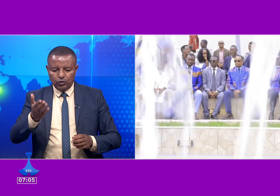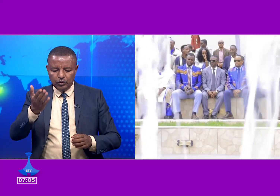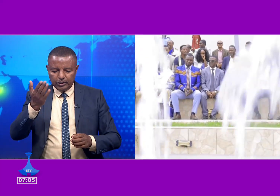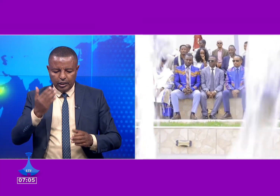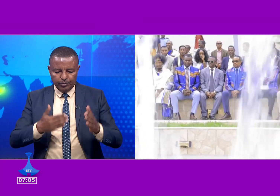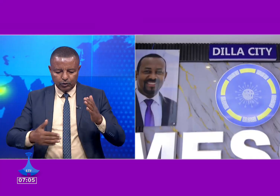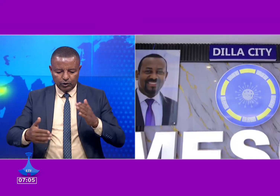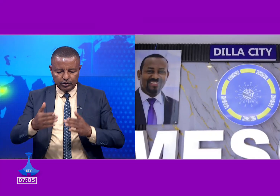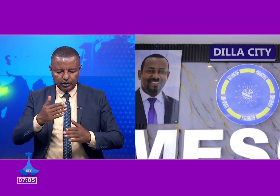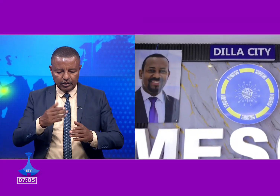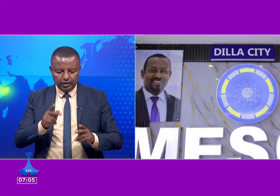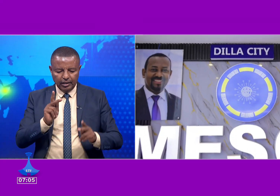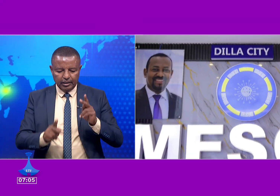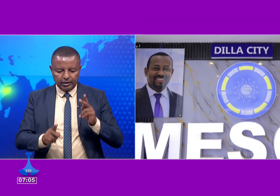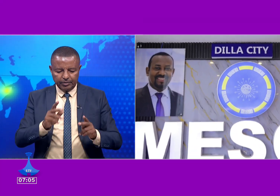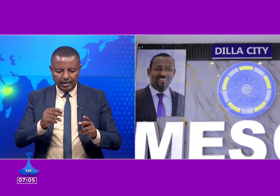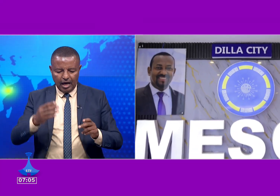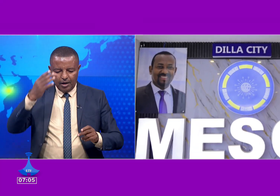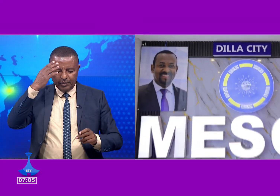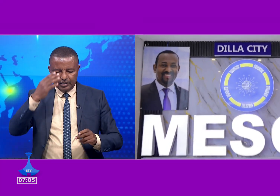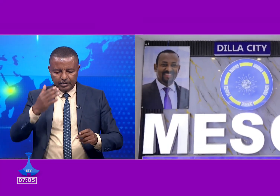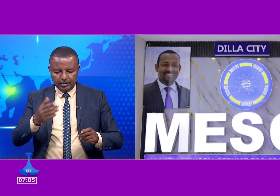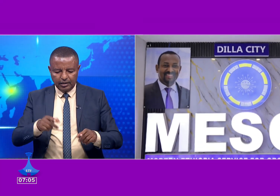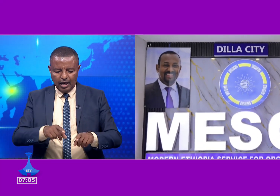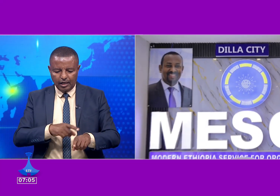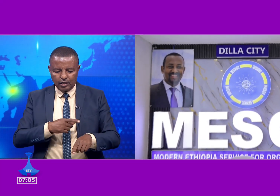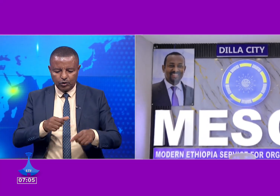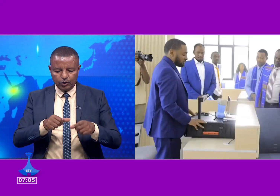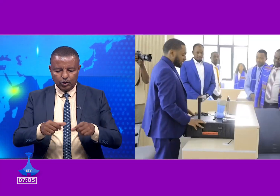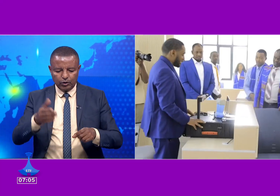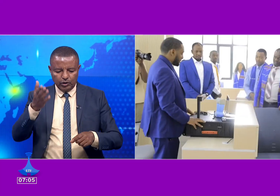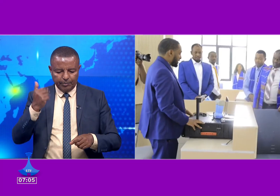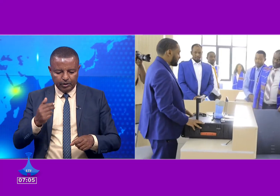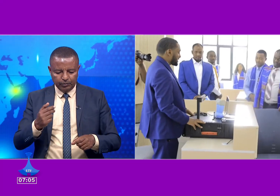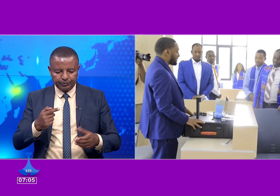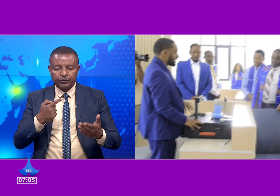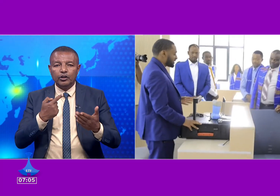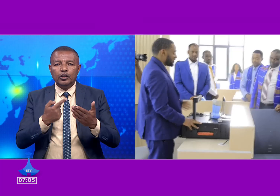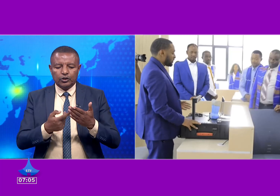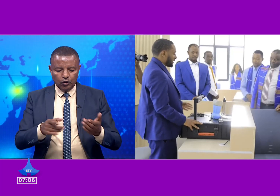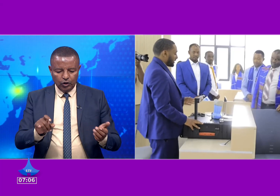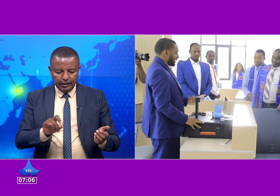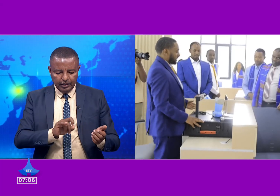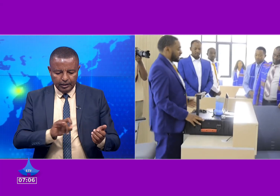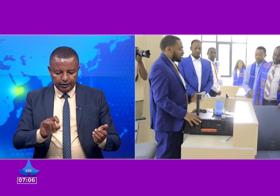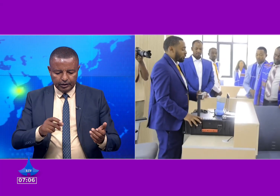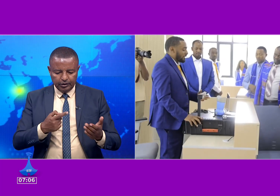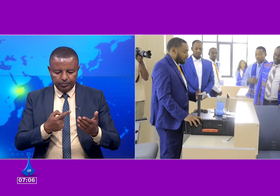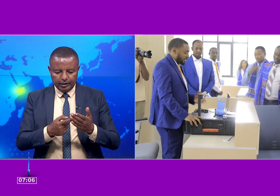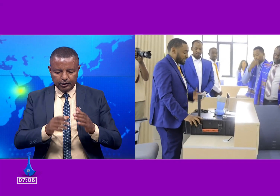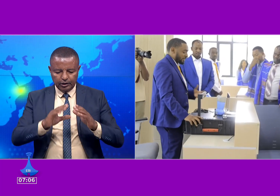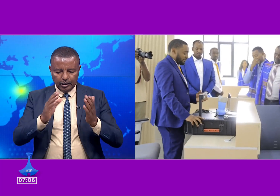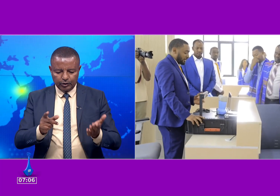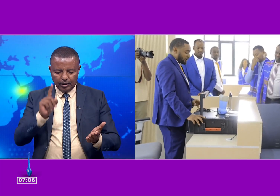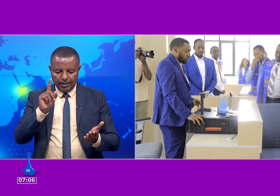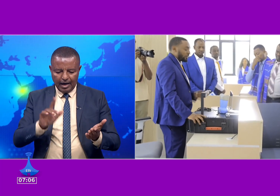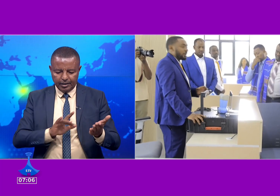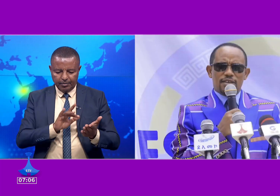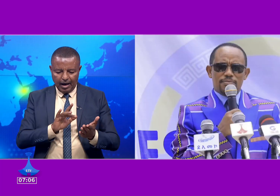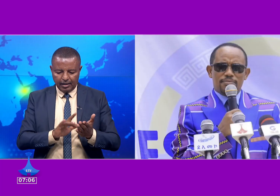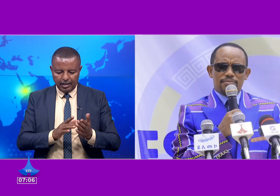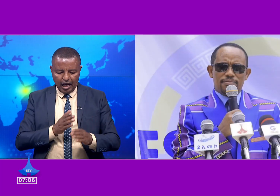ተያያዙ የነበሩትን ችግር ሕዝብና መንግስትን አራርቀው የቆዩ ነበሩ። ይሁን እንጂ በዚህ